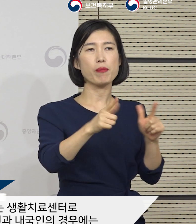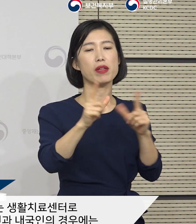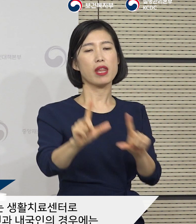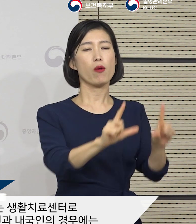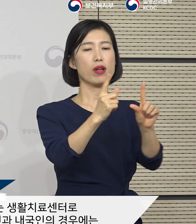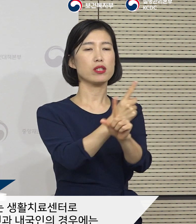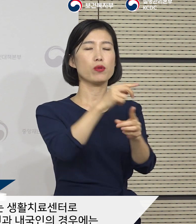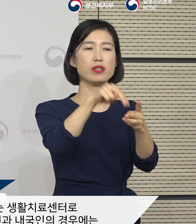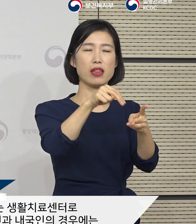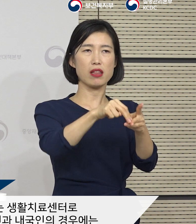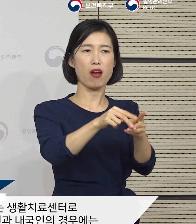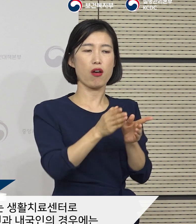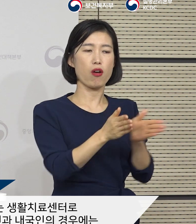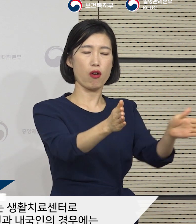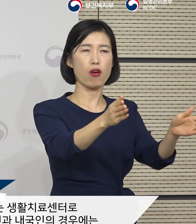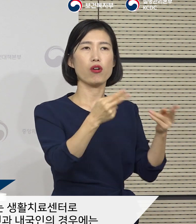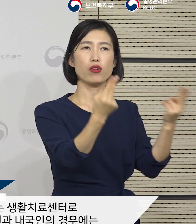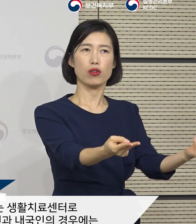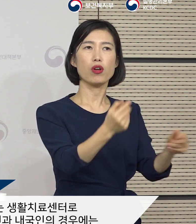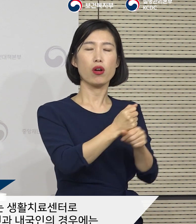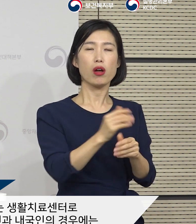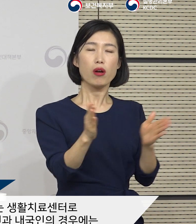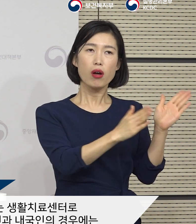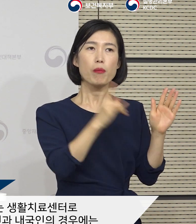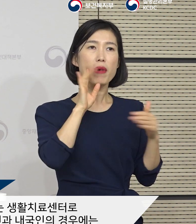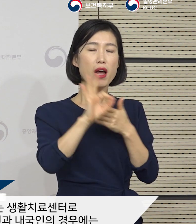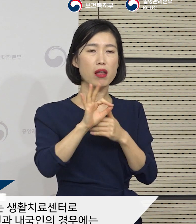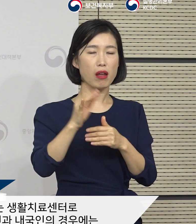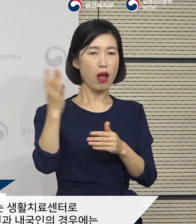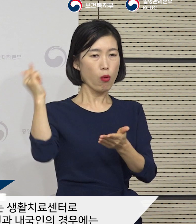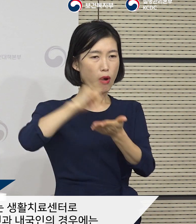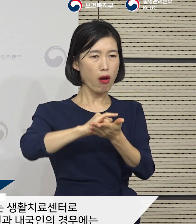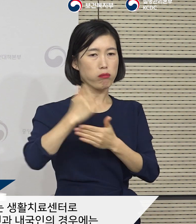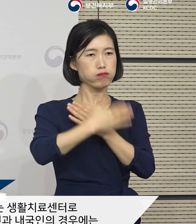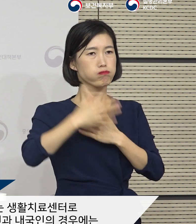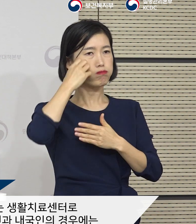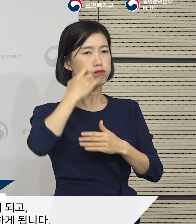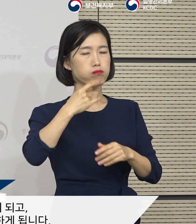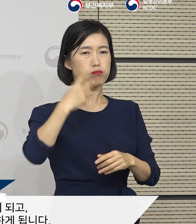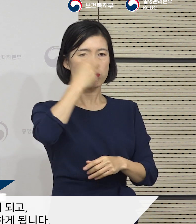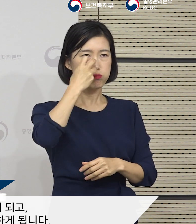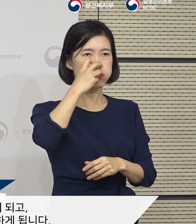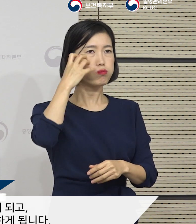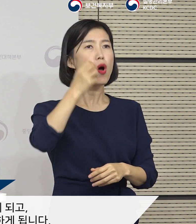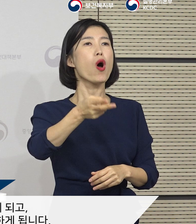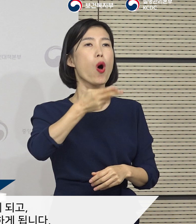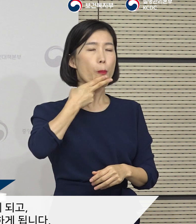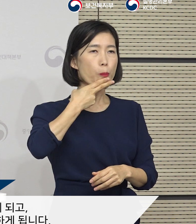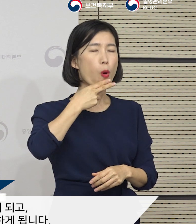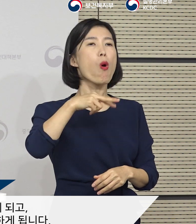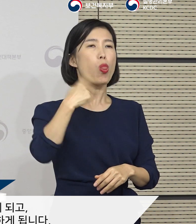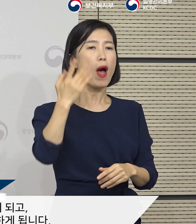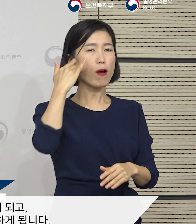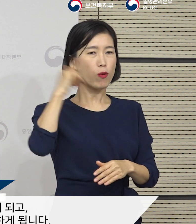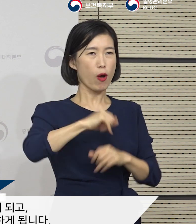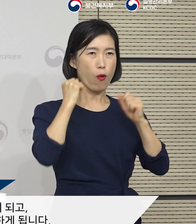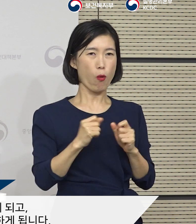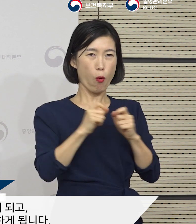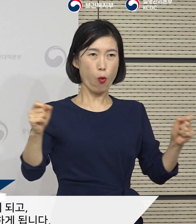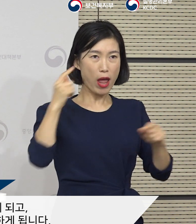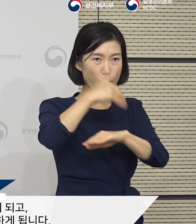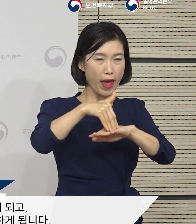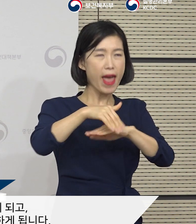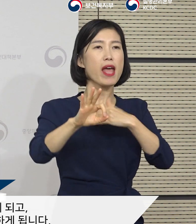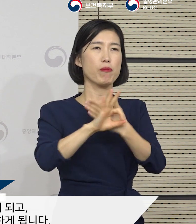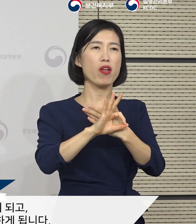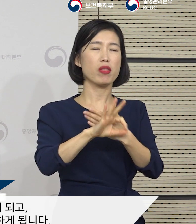생활치료센터로 이송하게 됩니다. 음성인 경우에도 장기체류 외국인과 내국인의 경우에는 14일간 자가격리를 통해 증상 발생